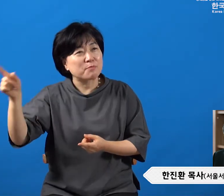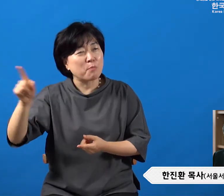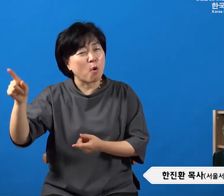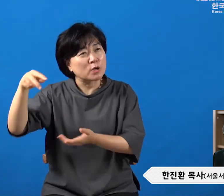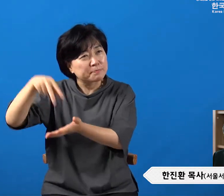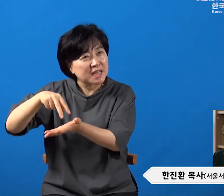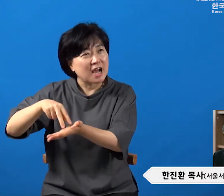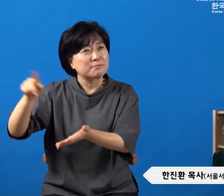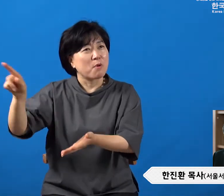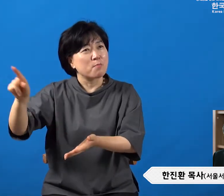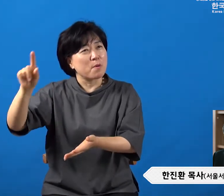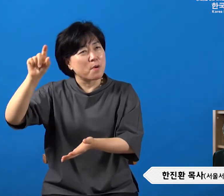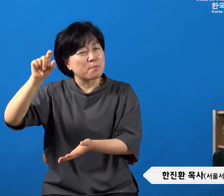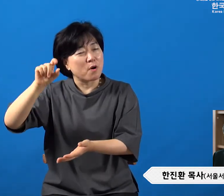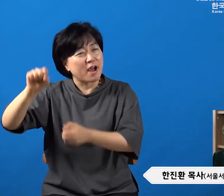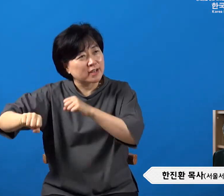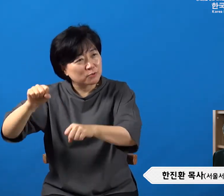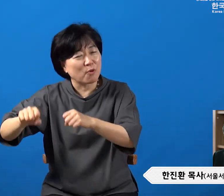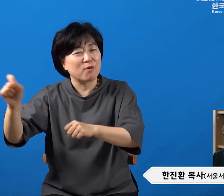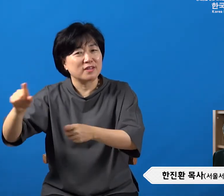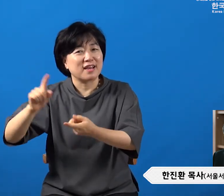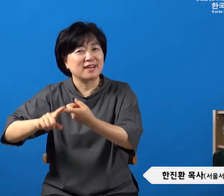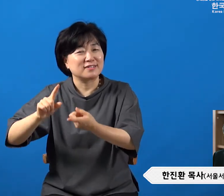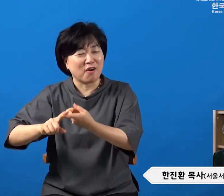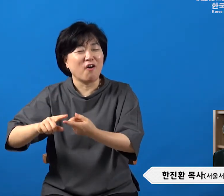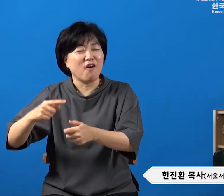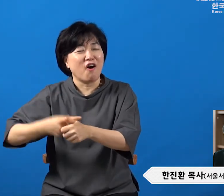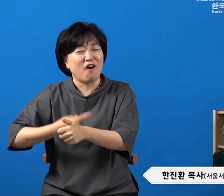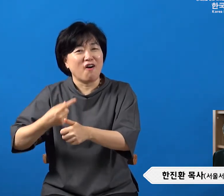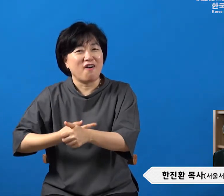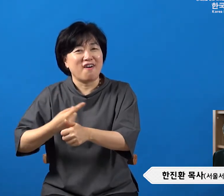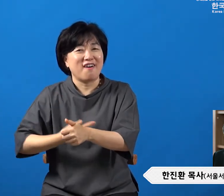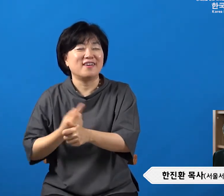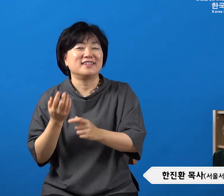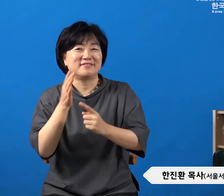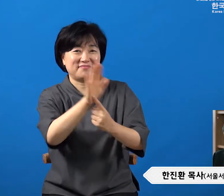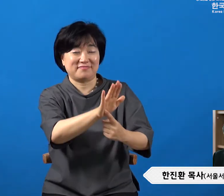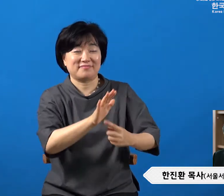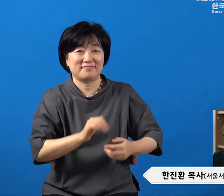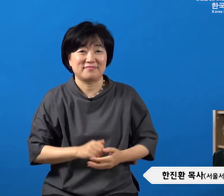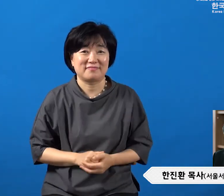어떻게 말하고 어떻게 행동했을 거야 하는 게 저절로 떠오르는 것입니다.